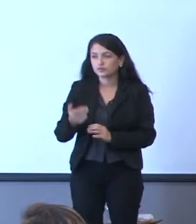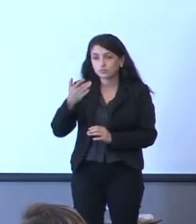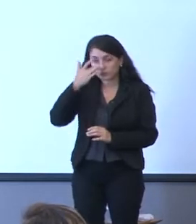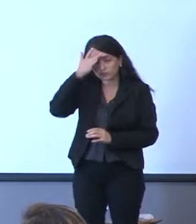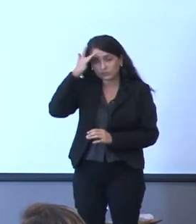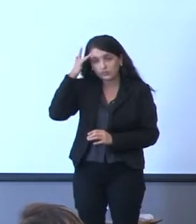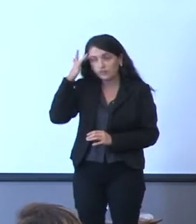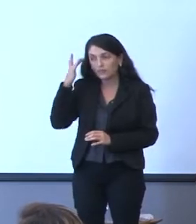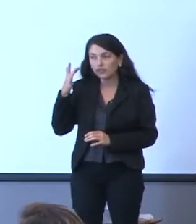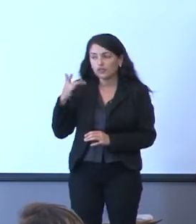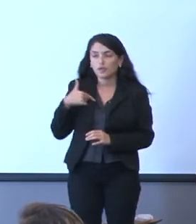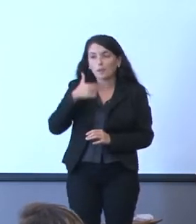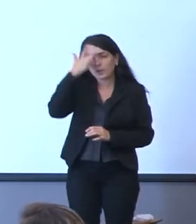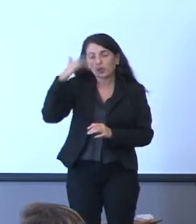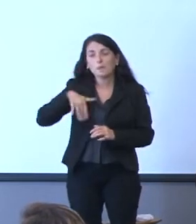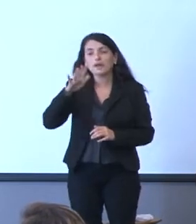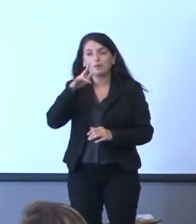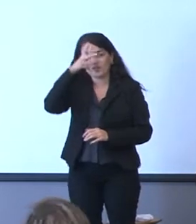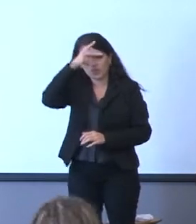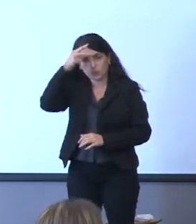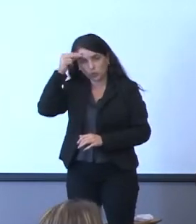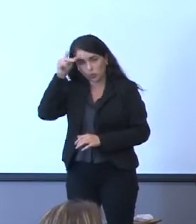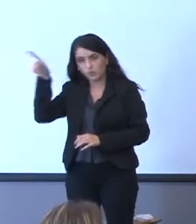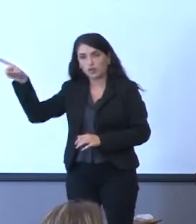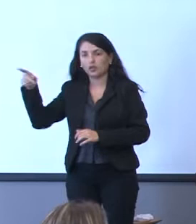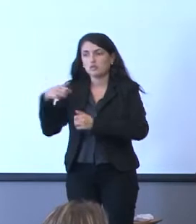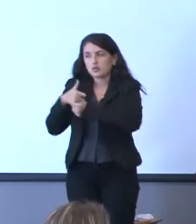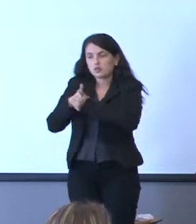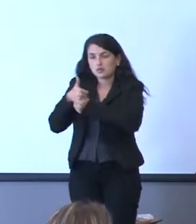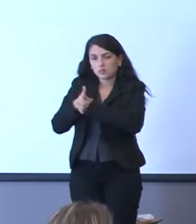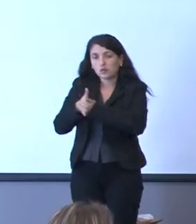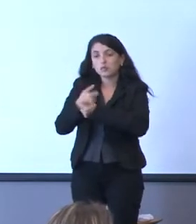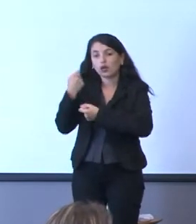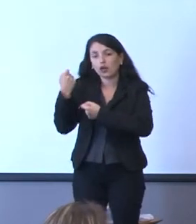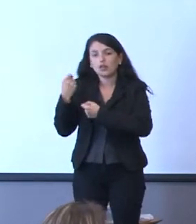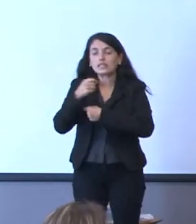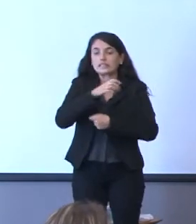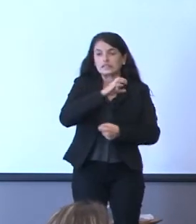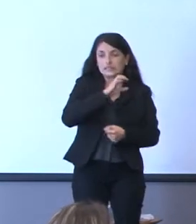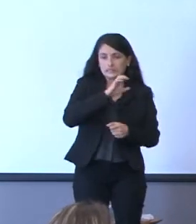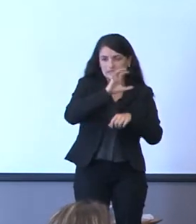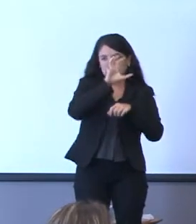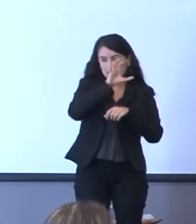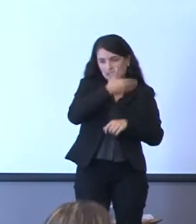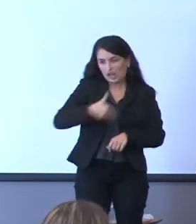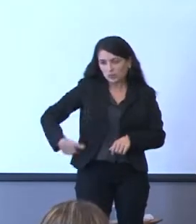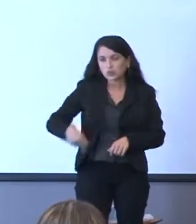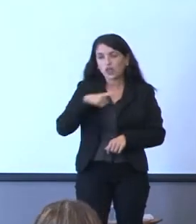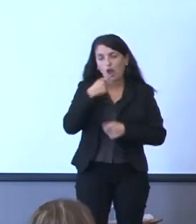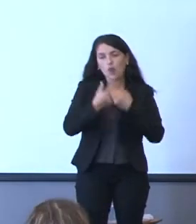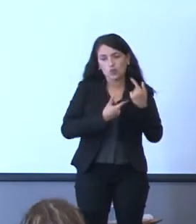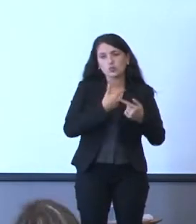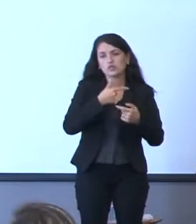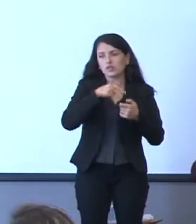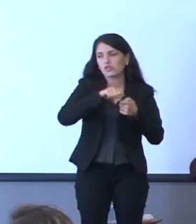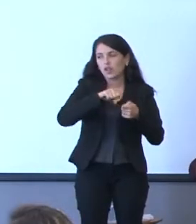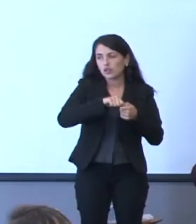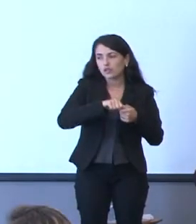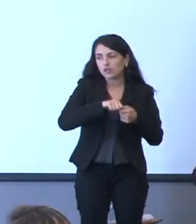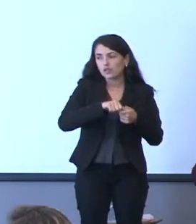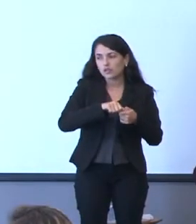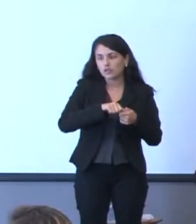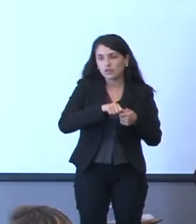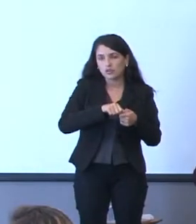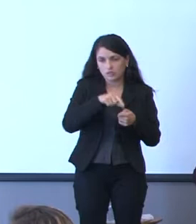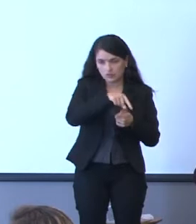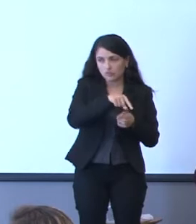Uhum. Mais próximos, mais na prefeitura do estado, tem alguns que fazem, que são melhores Sim. do que